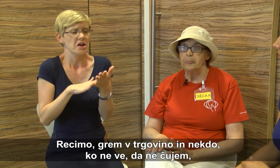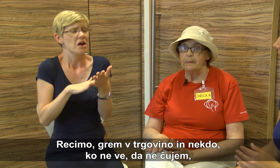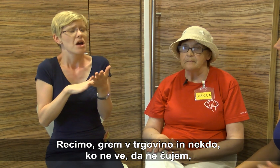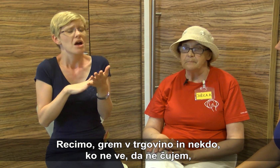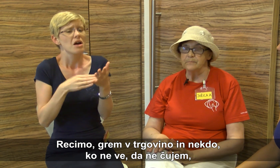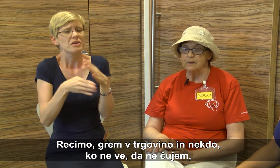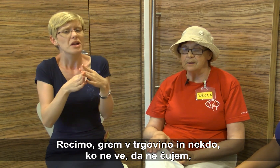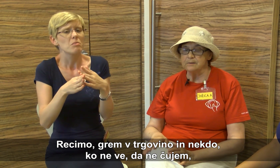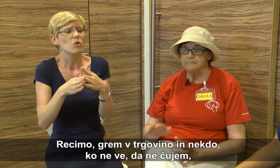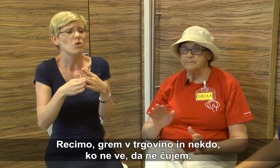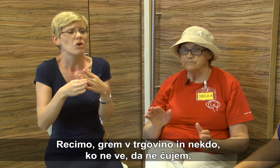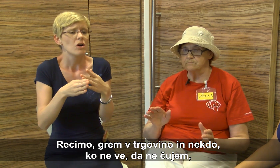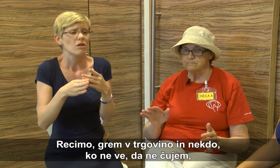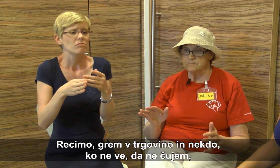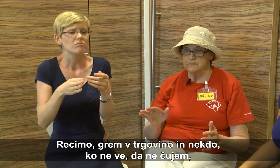trgovino in